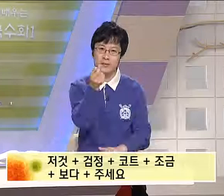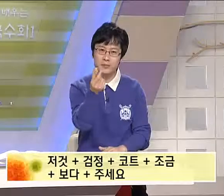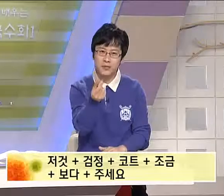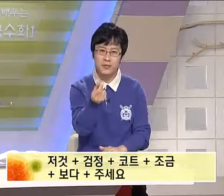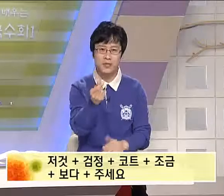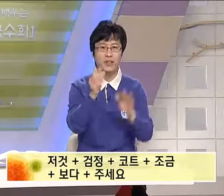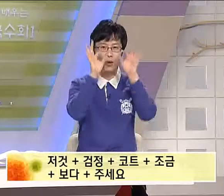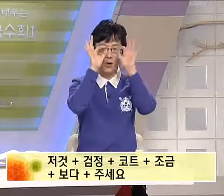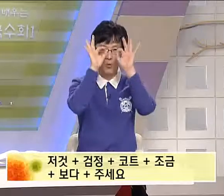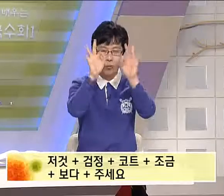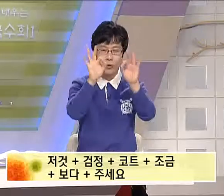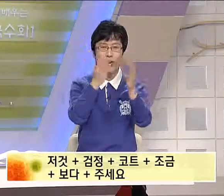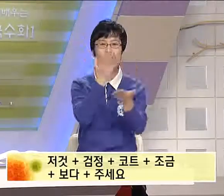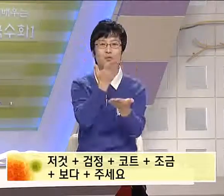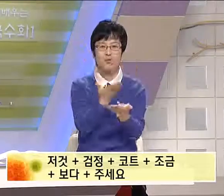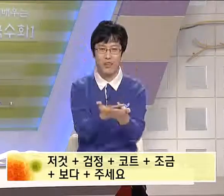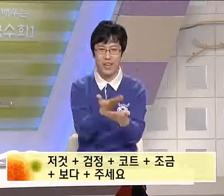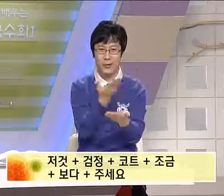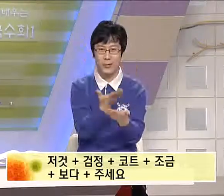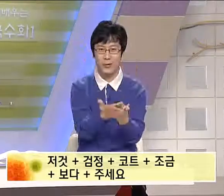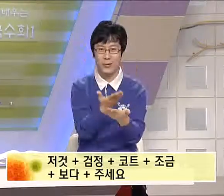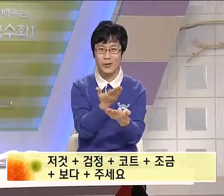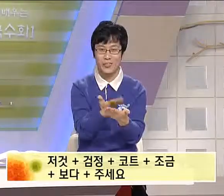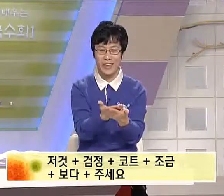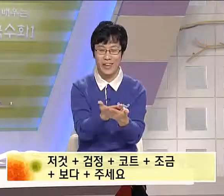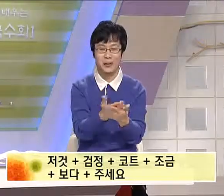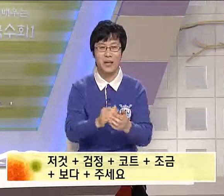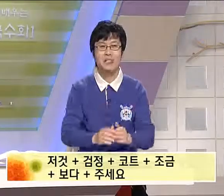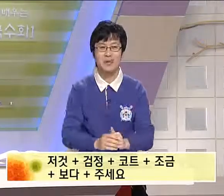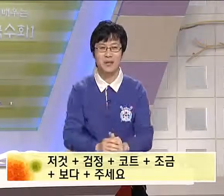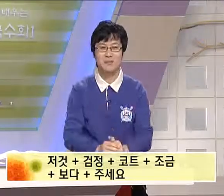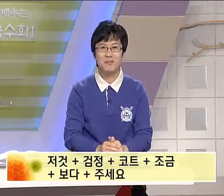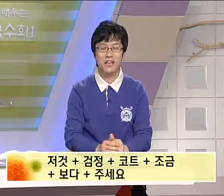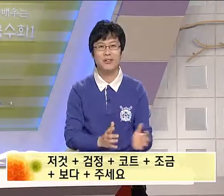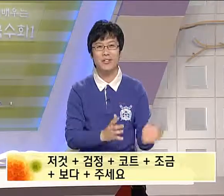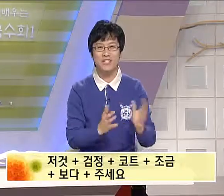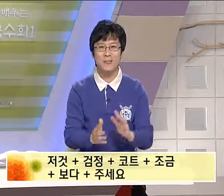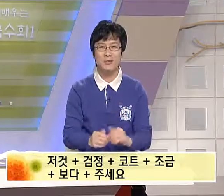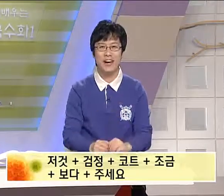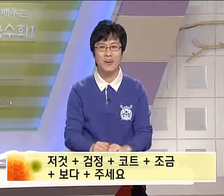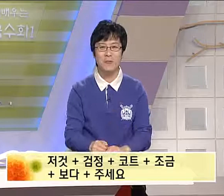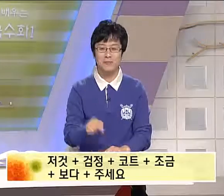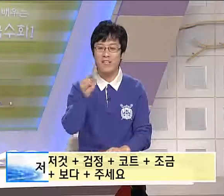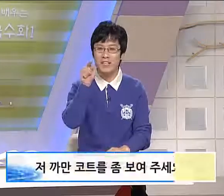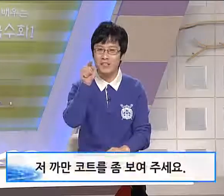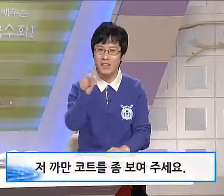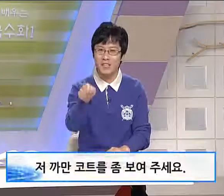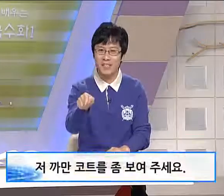보여주세요. 네. 이렇게 하시면 되겠습니다. 연결시켜 볼까요? 저기